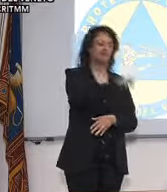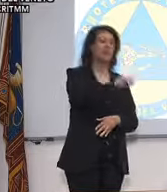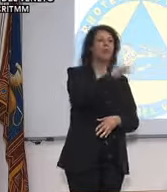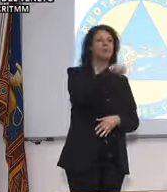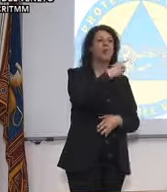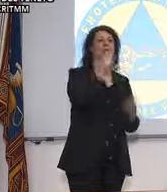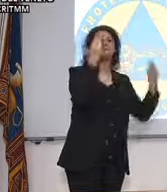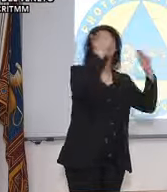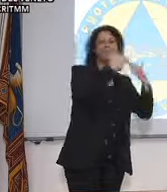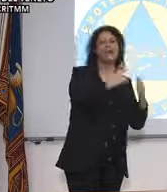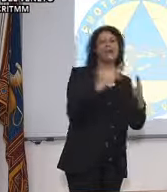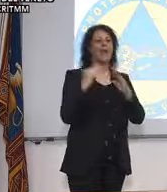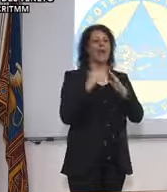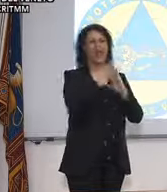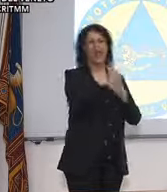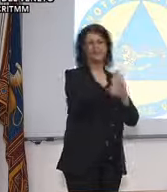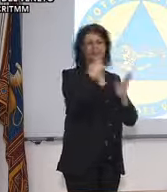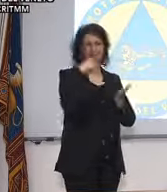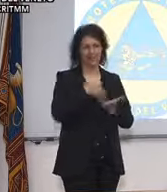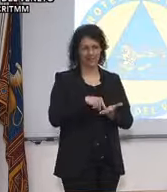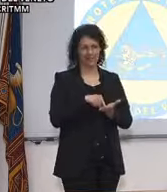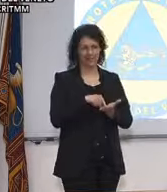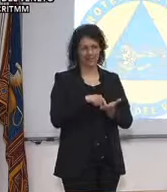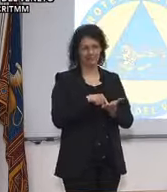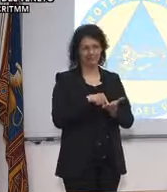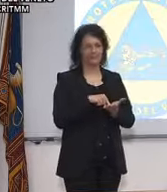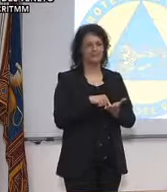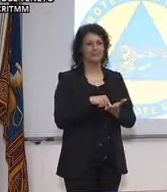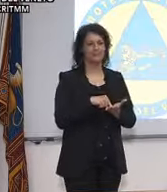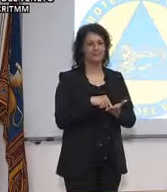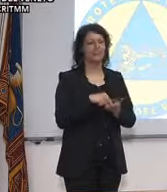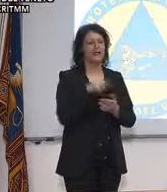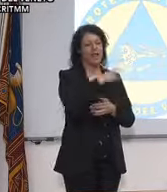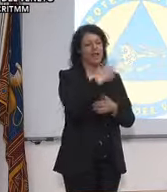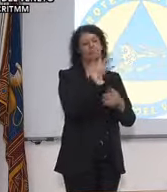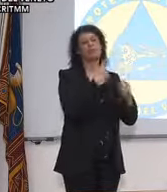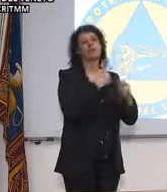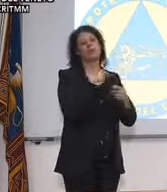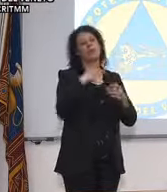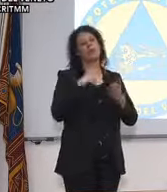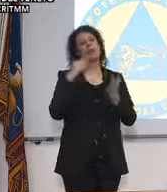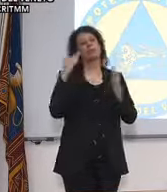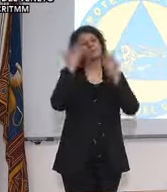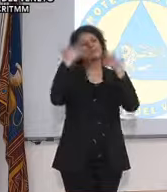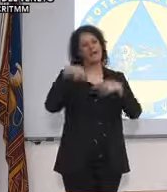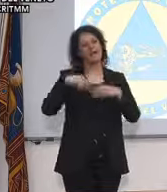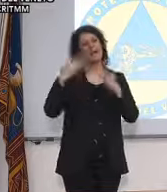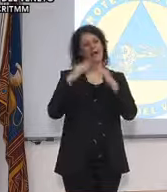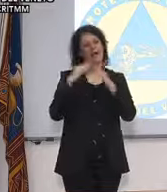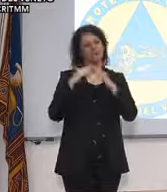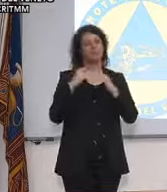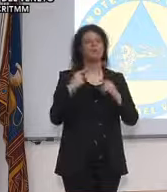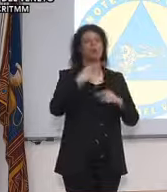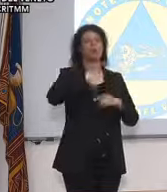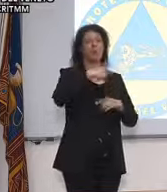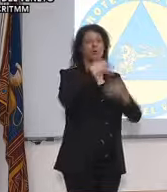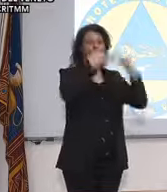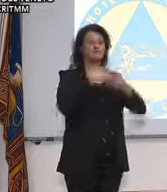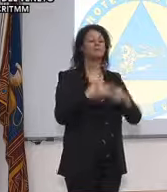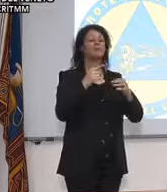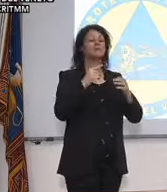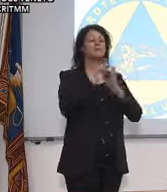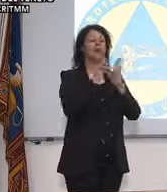tornavano a casa e quindi permanevano per il resto della giornata a casa. Noi li abbiamo chiusi dal 6, abbiamo